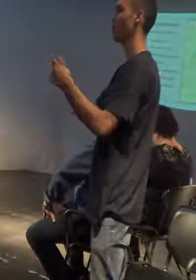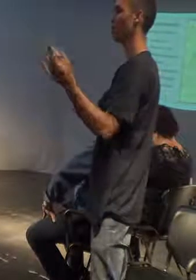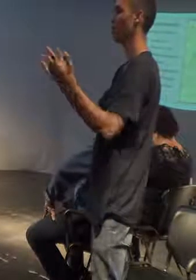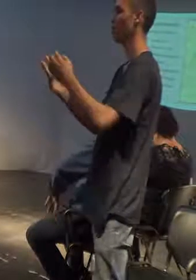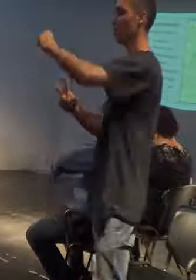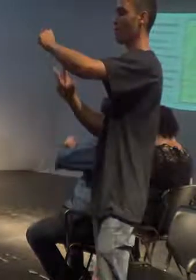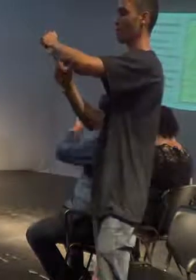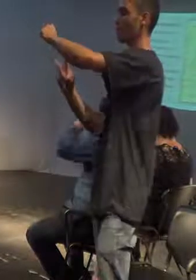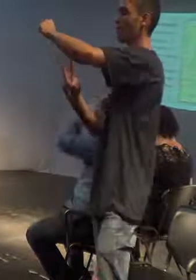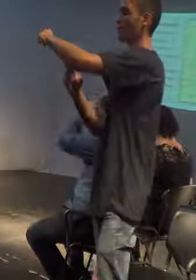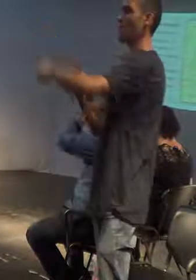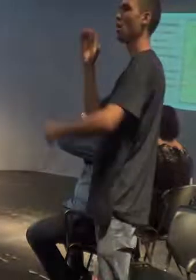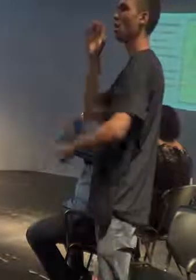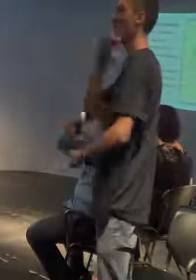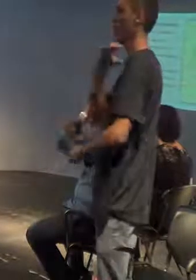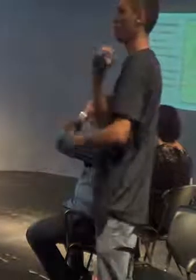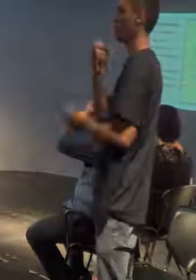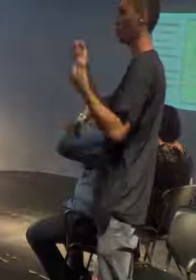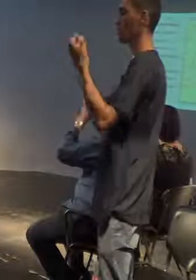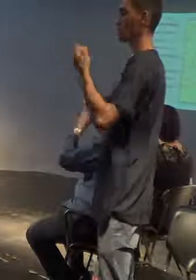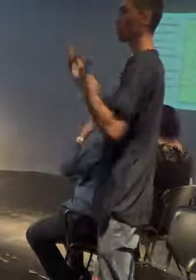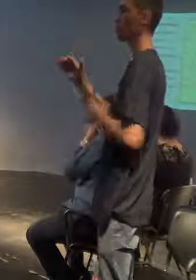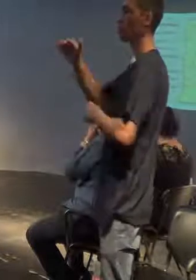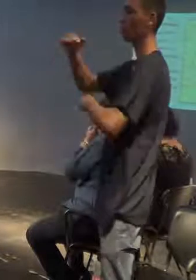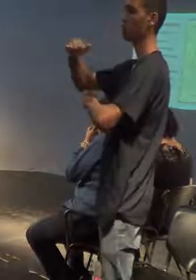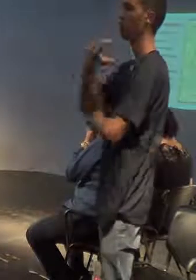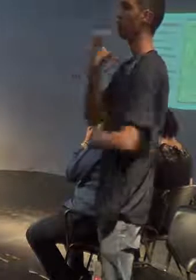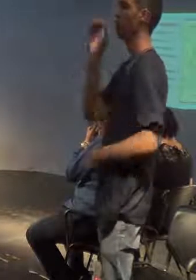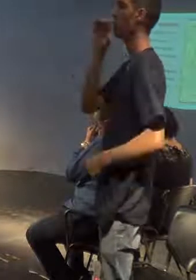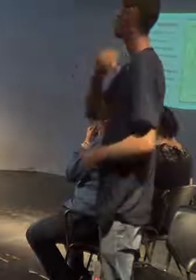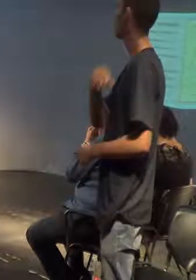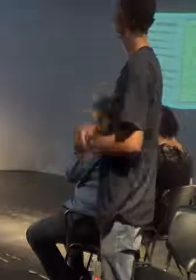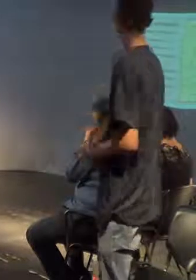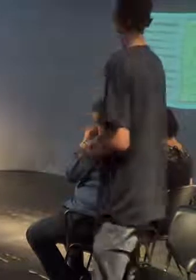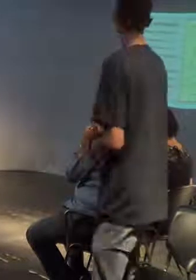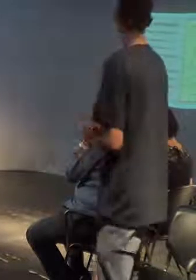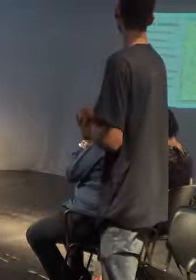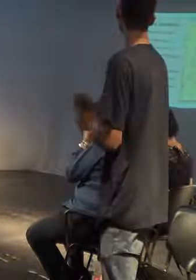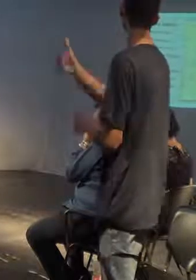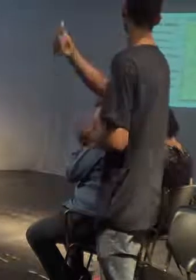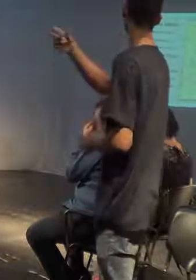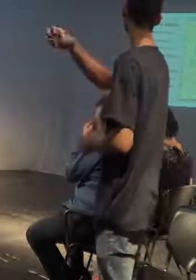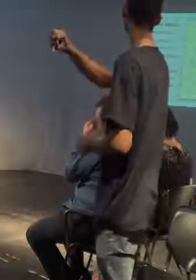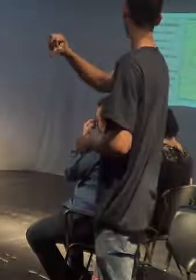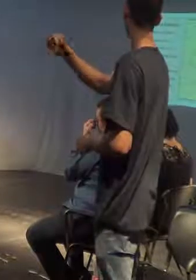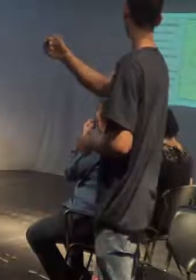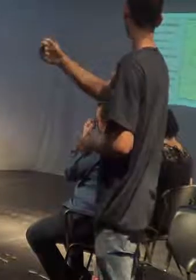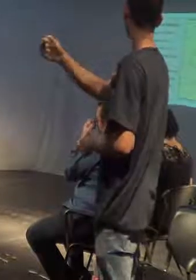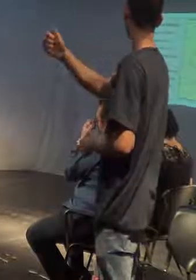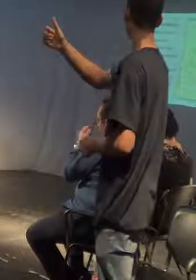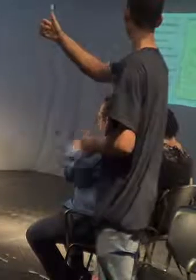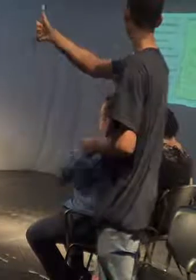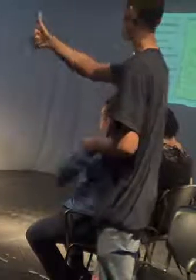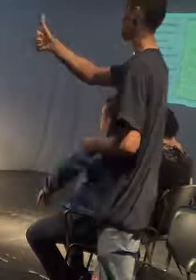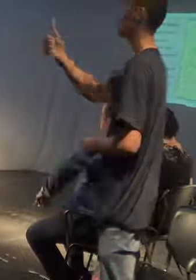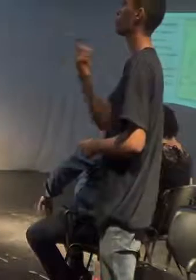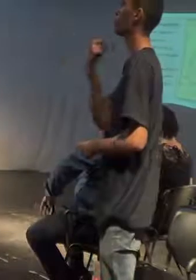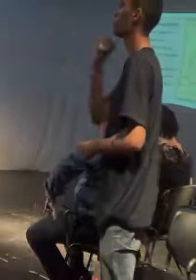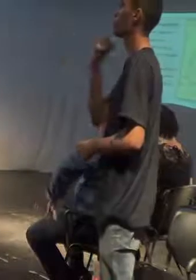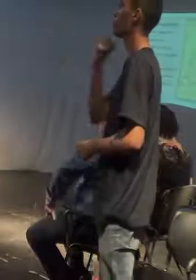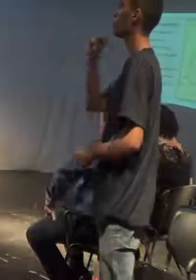Porto Internacional do Malhado, era chamado, que foi um grande avanço para a nossa região, e